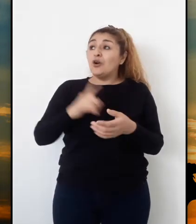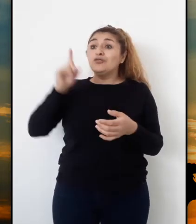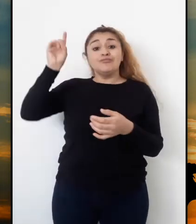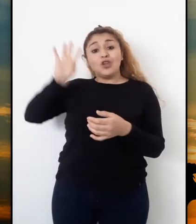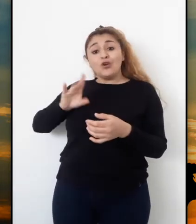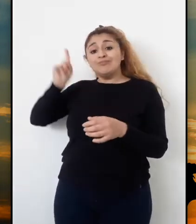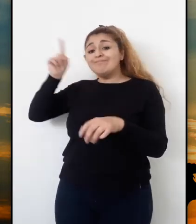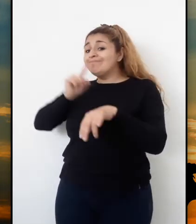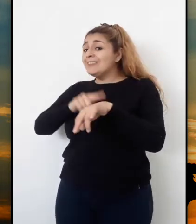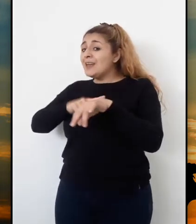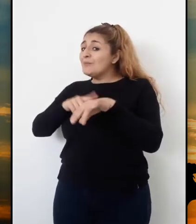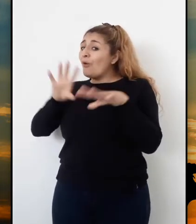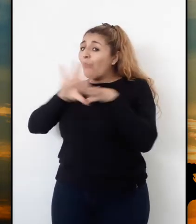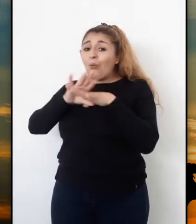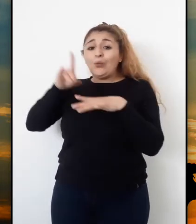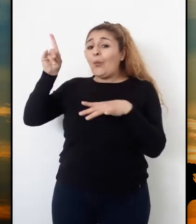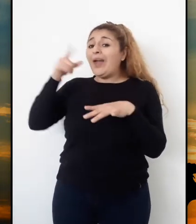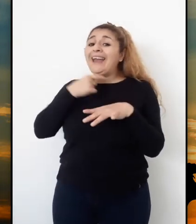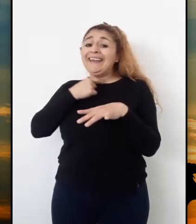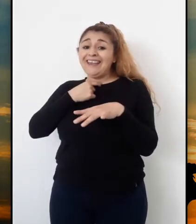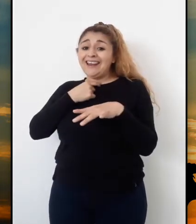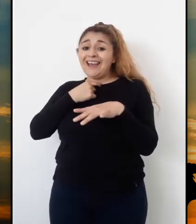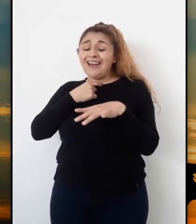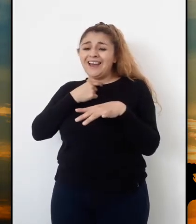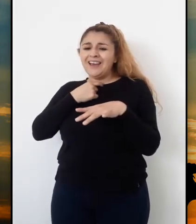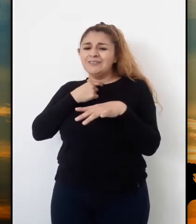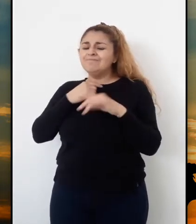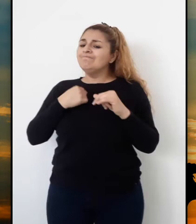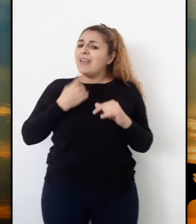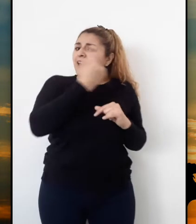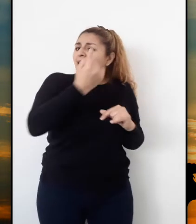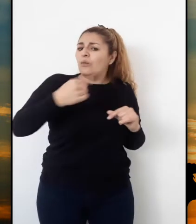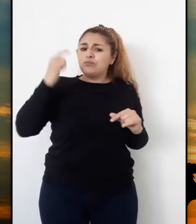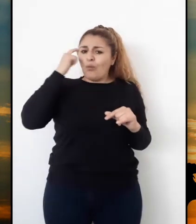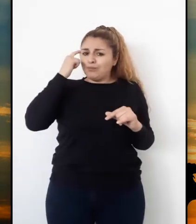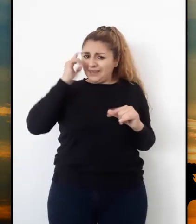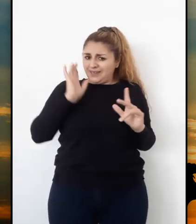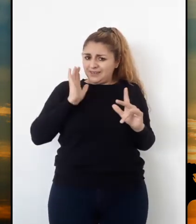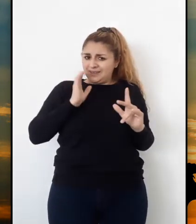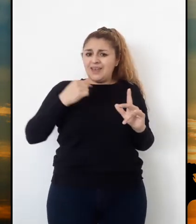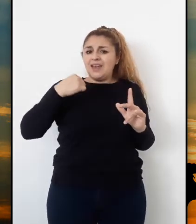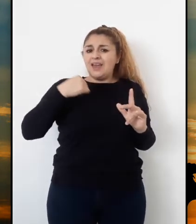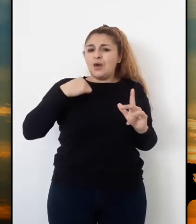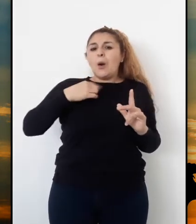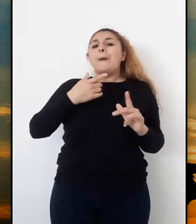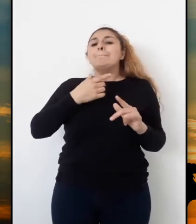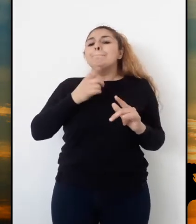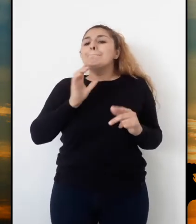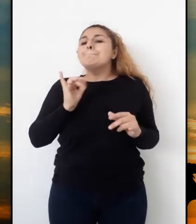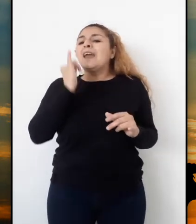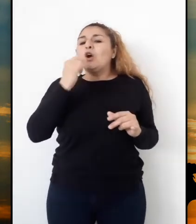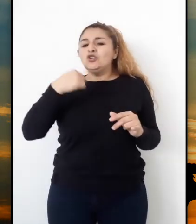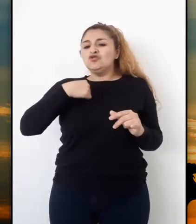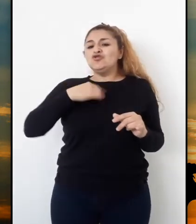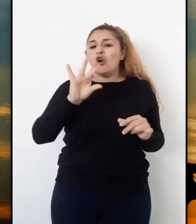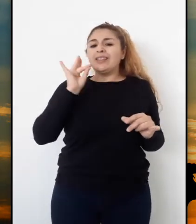lire dans Psaume 100. On va lire Psaume 16, verset 5. Leamos Salmos, capítulo